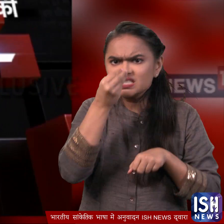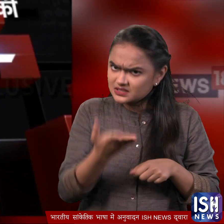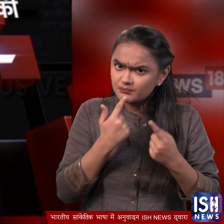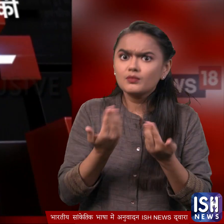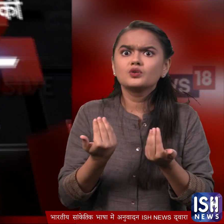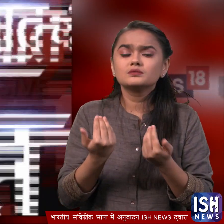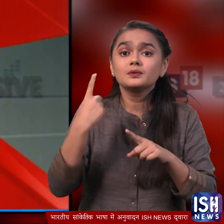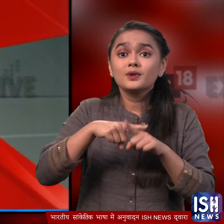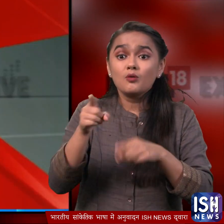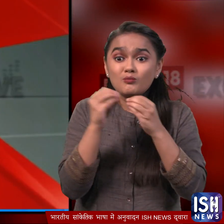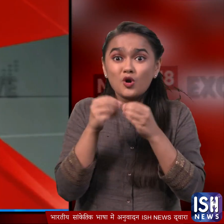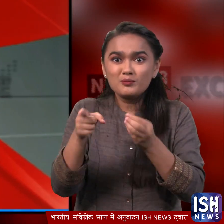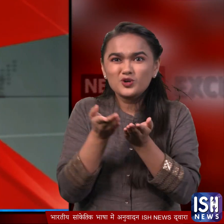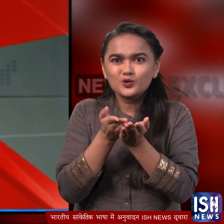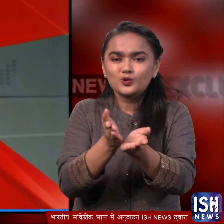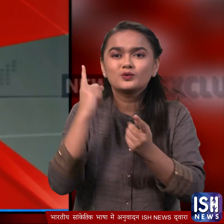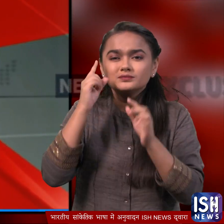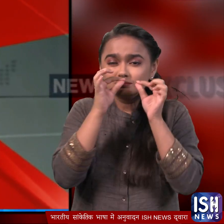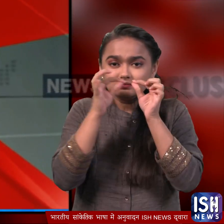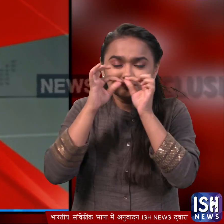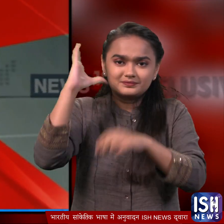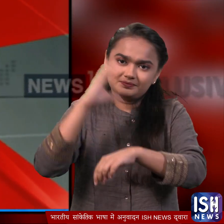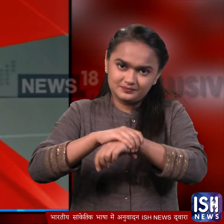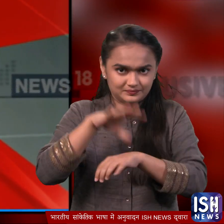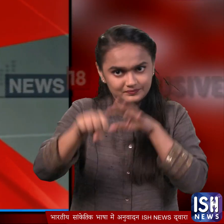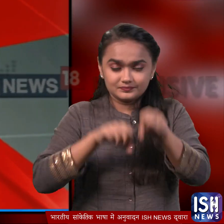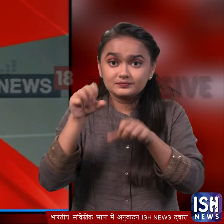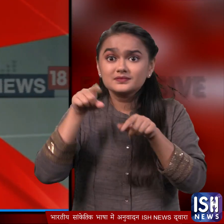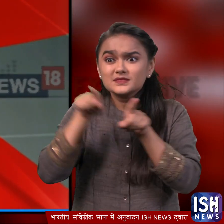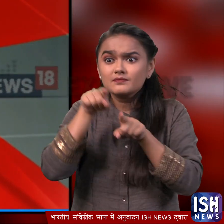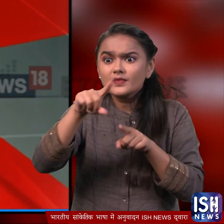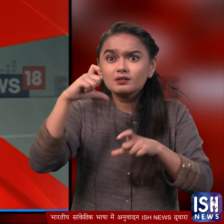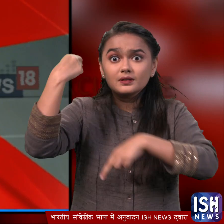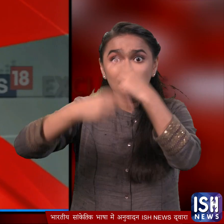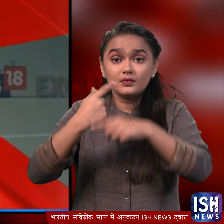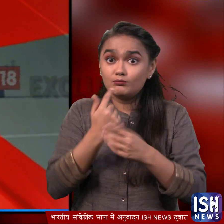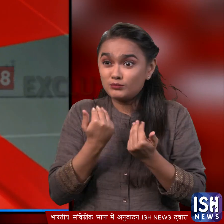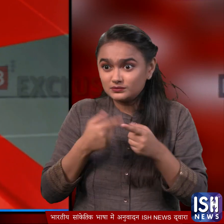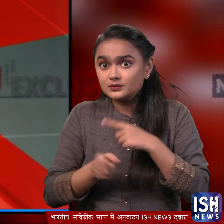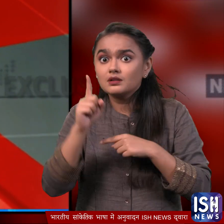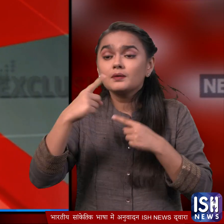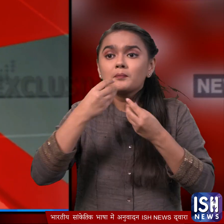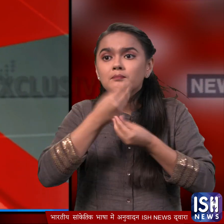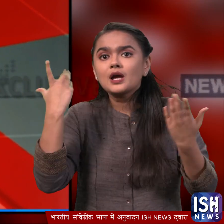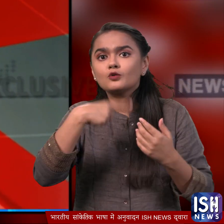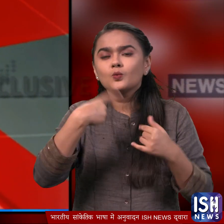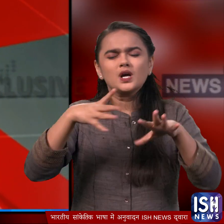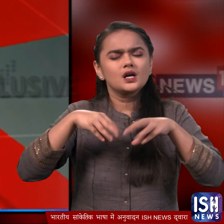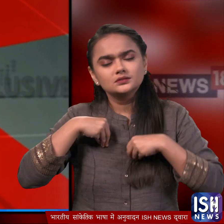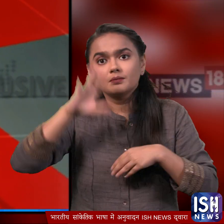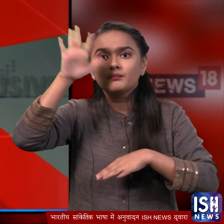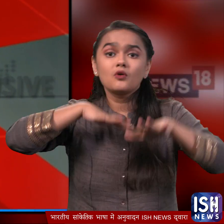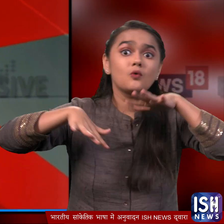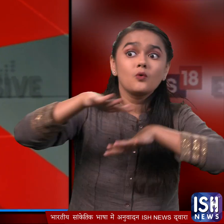है। मुंबई में क्रूज पर हुई नारकोटिक्स ब्यूरो की छापेमारी के बाद अब उन कंपनियों पर भी गाज गिर सकती है जिन्होंने ये पार्टी करवाई